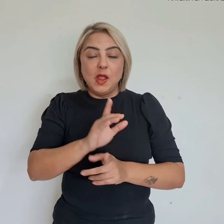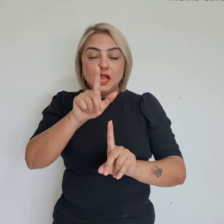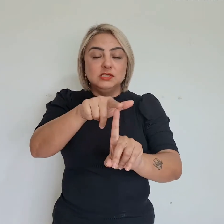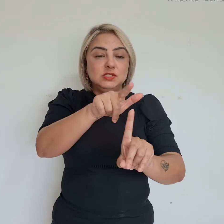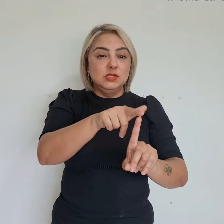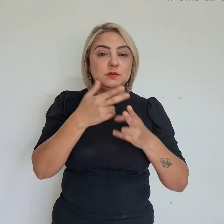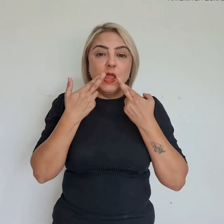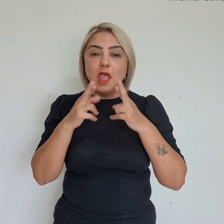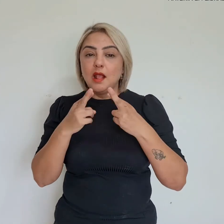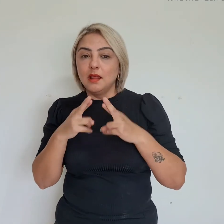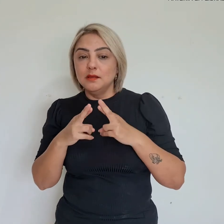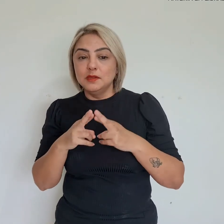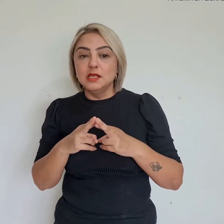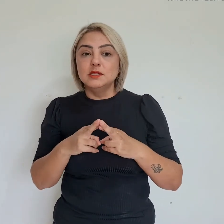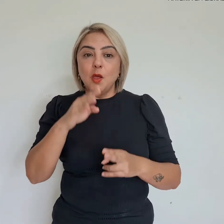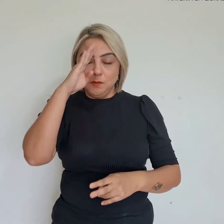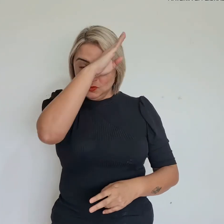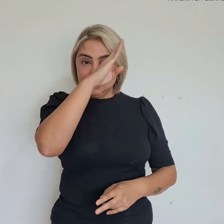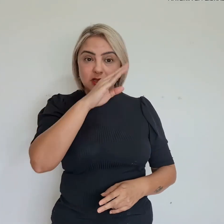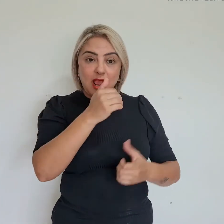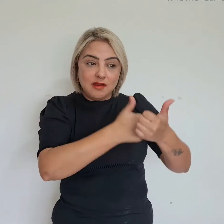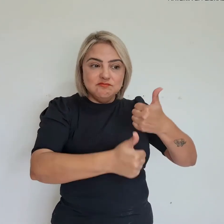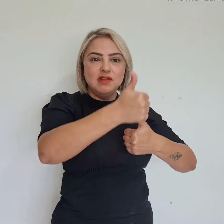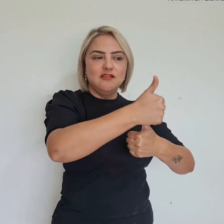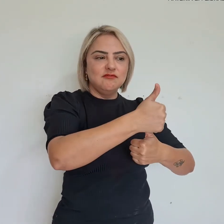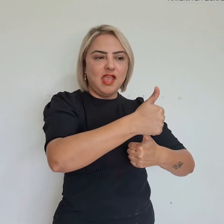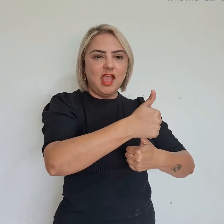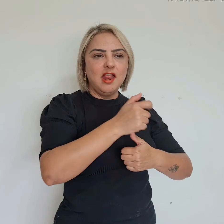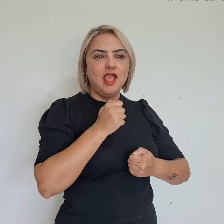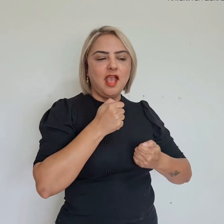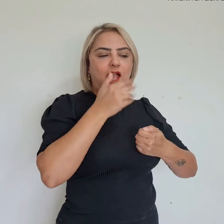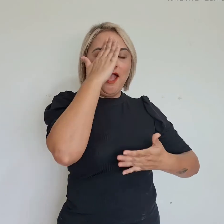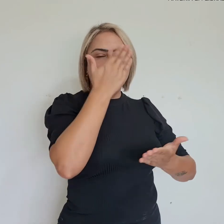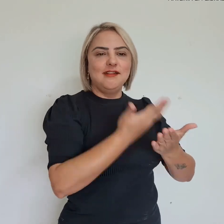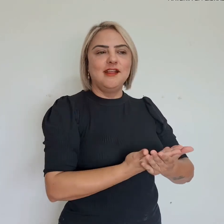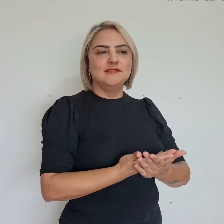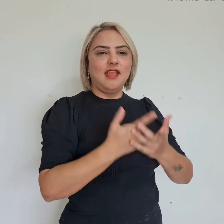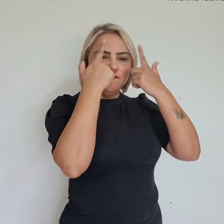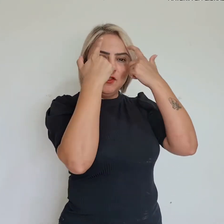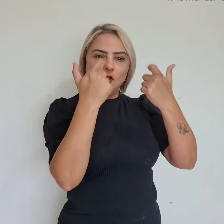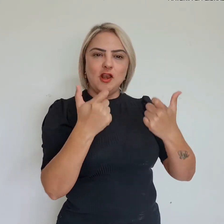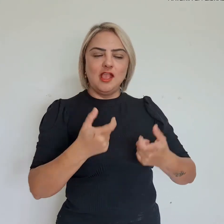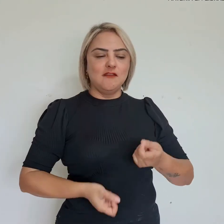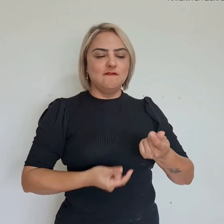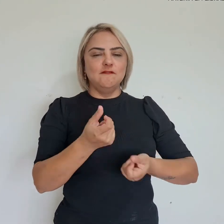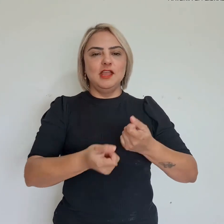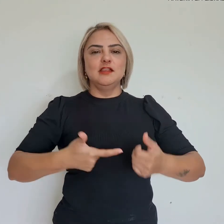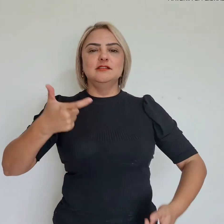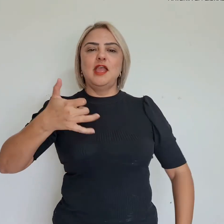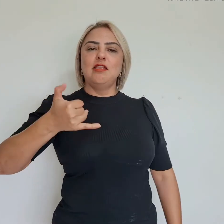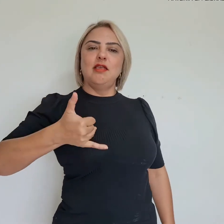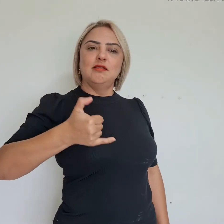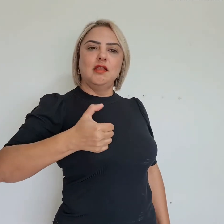reclamação, prefere apostar na violência, na venda de armas, no discurso do ódio, no